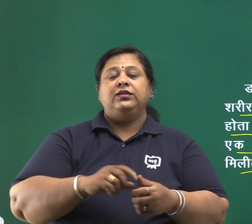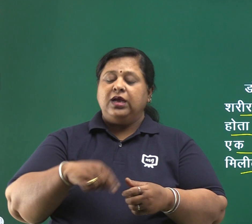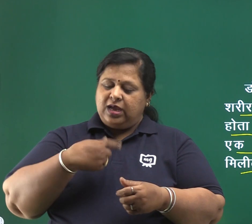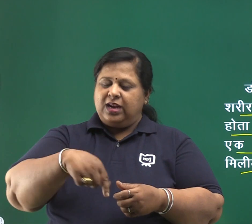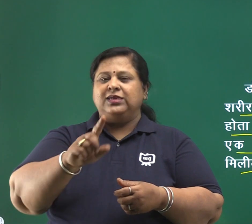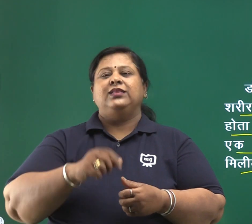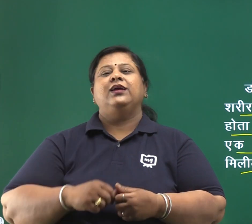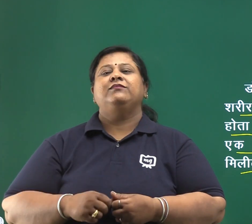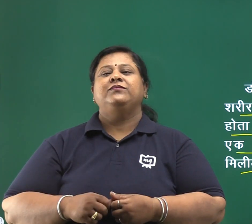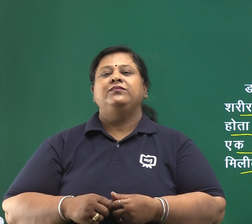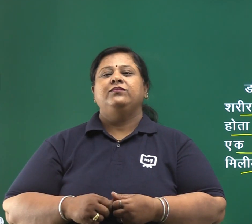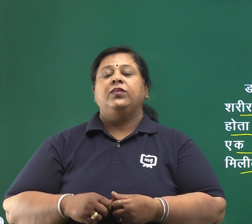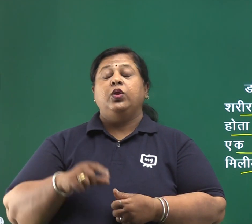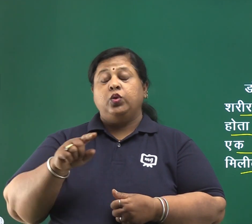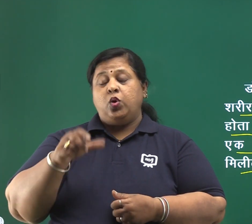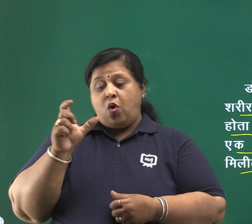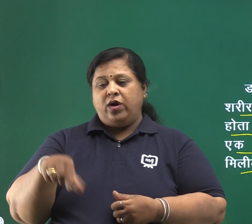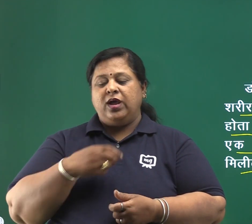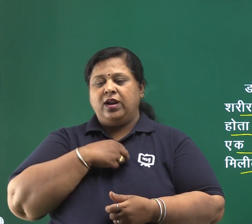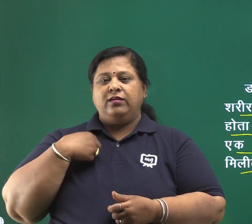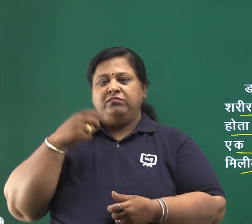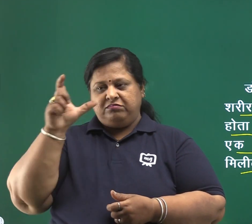करने जाता है तो डॉक्टर